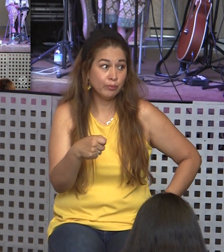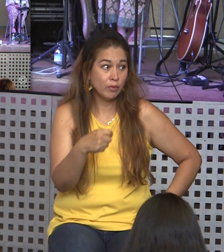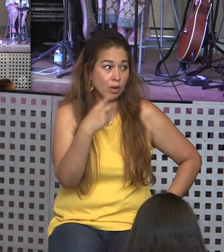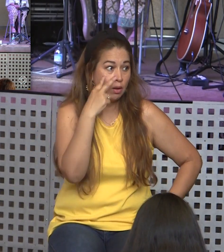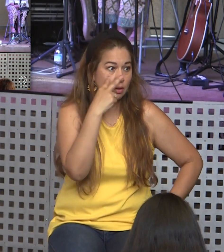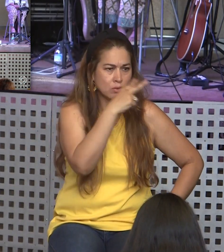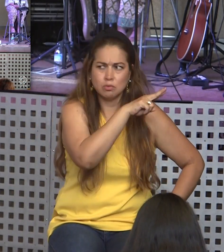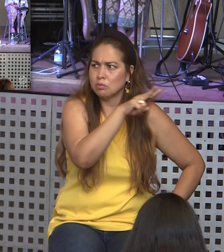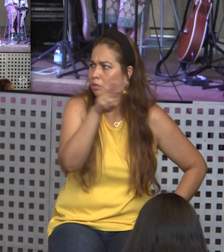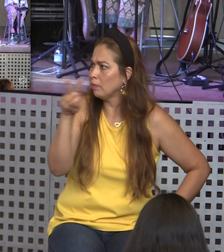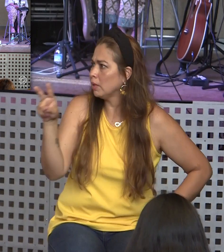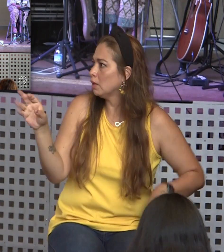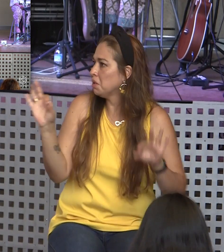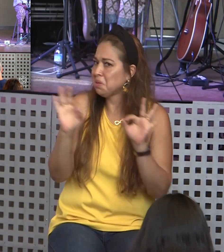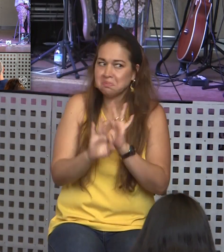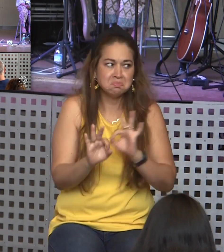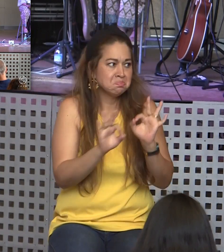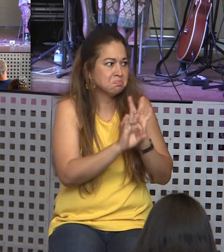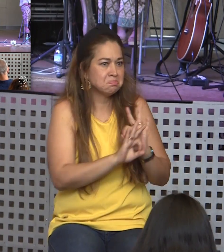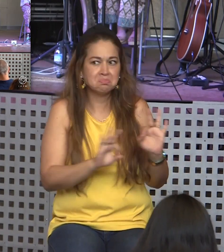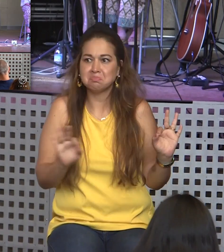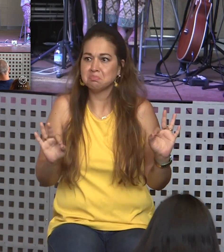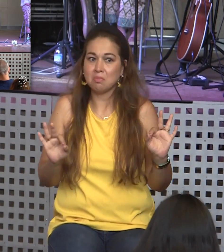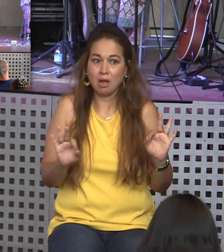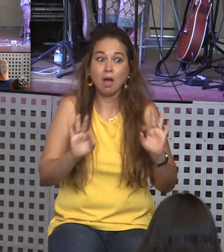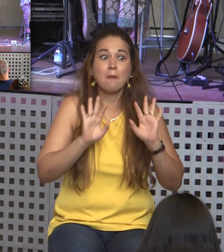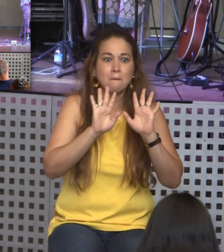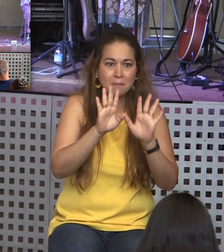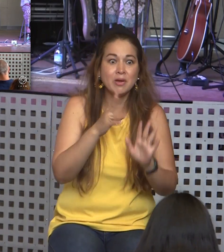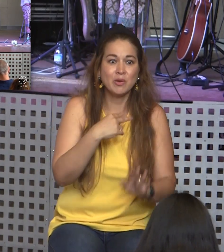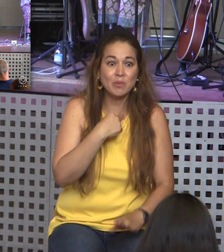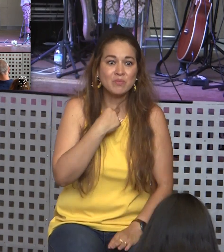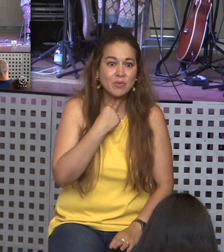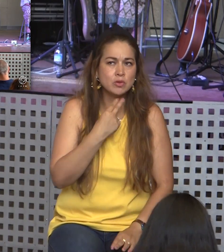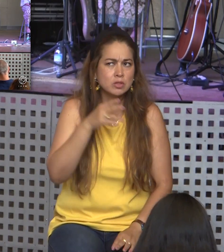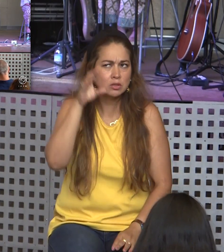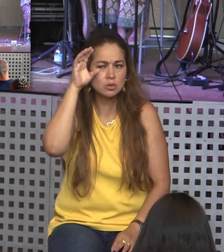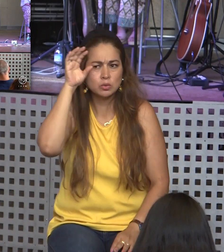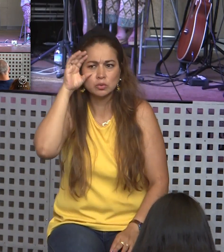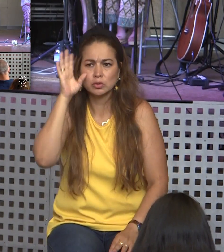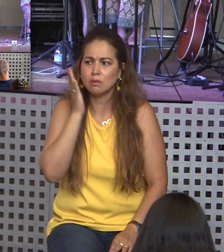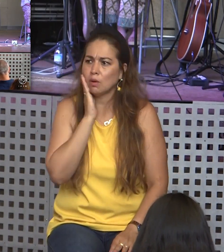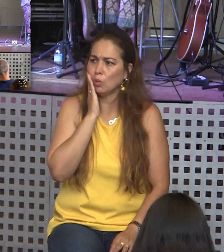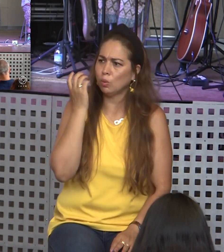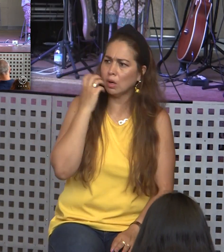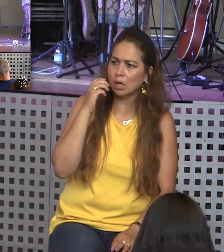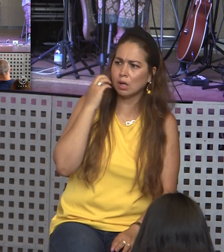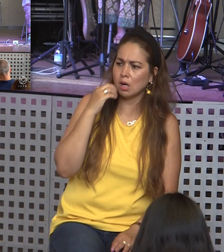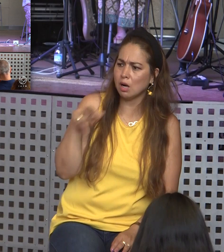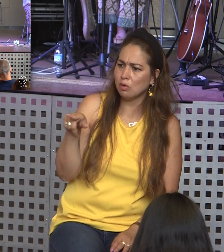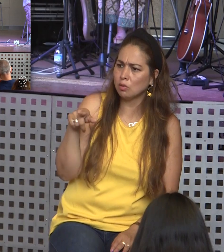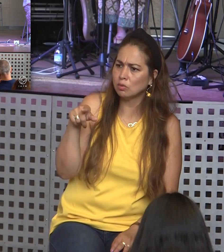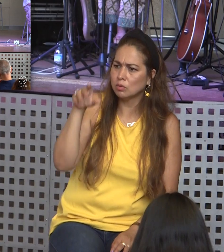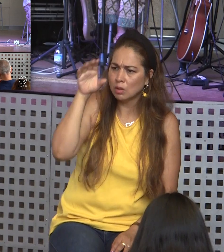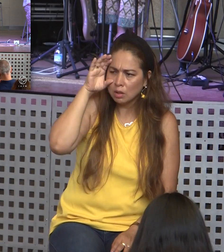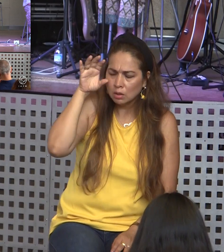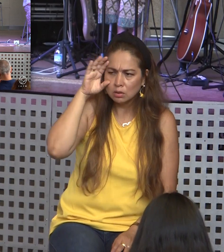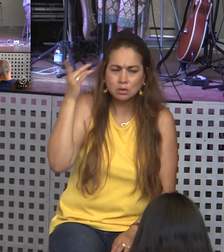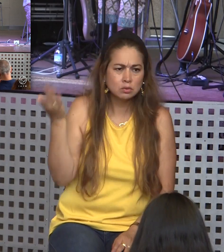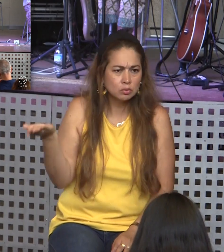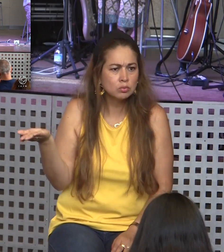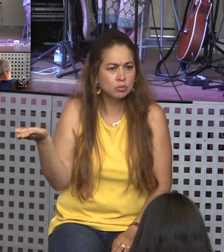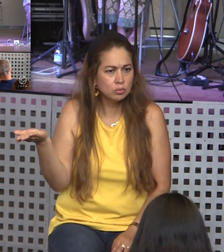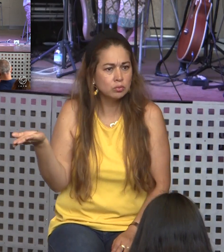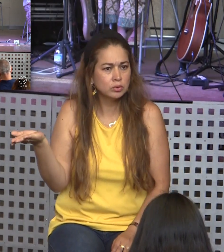físico, porque era algo espiritual. Sin embargo, Pablo sí estaba viendo a Cristo, pero cuando abrió